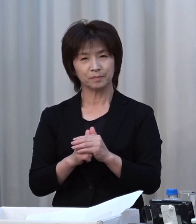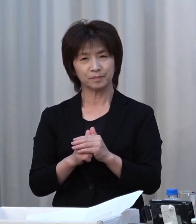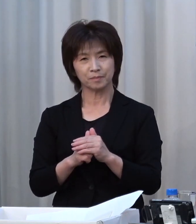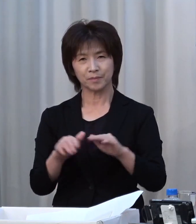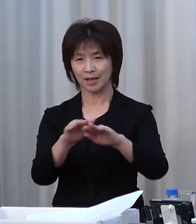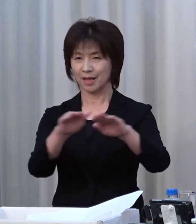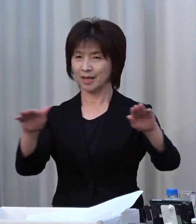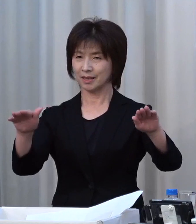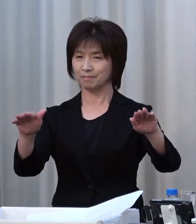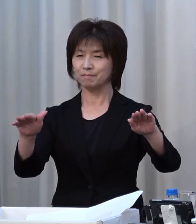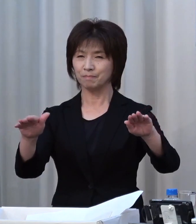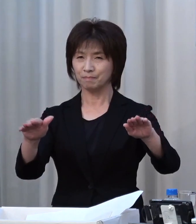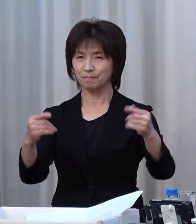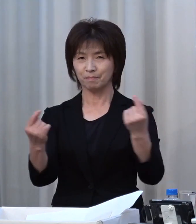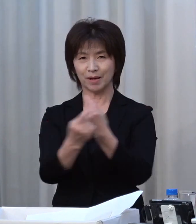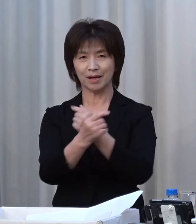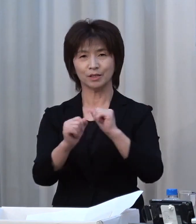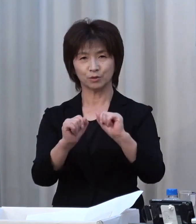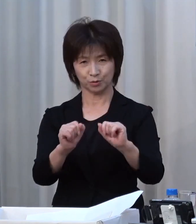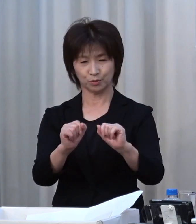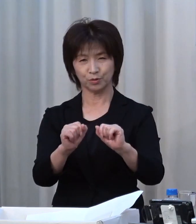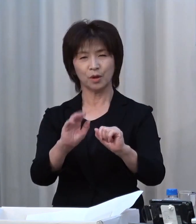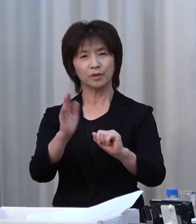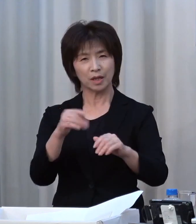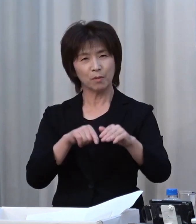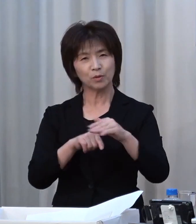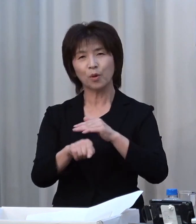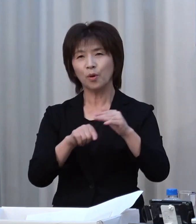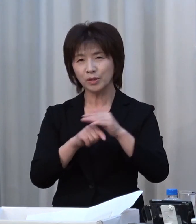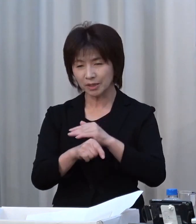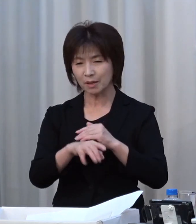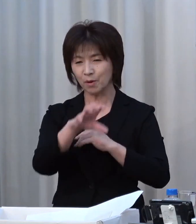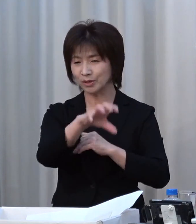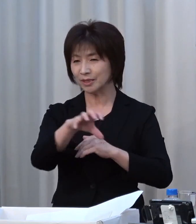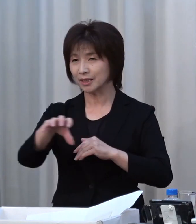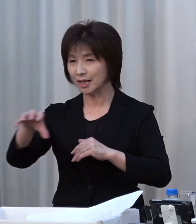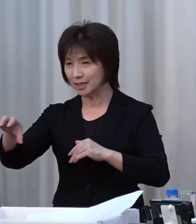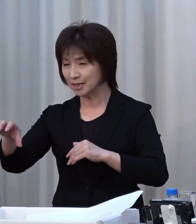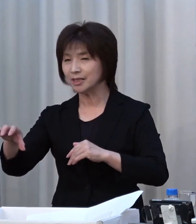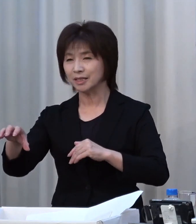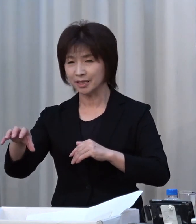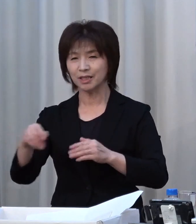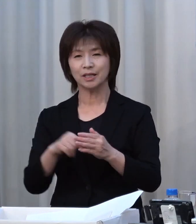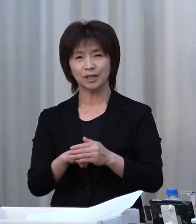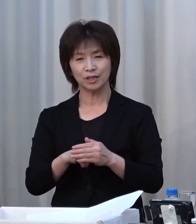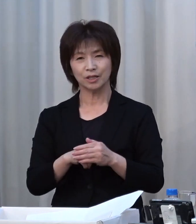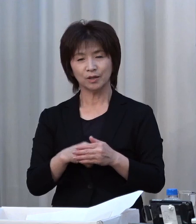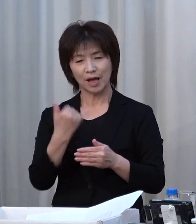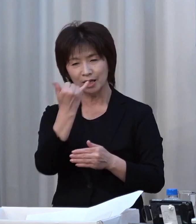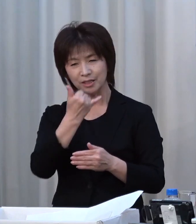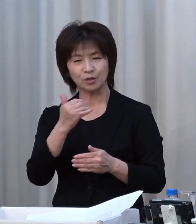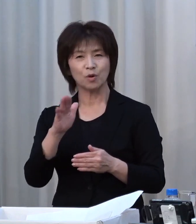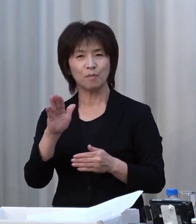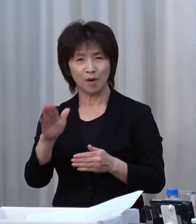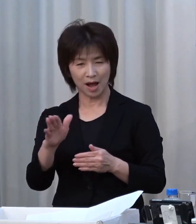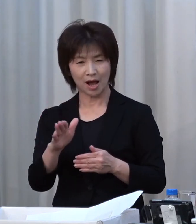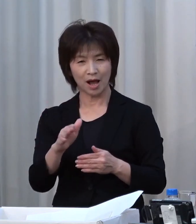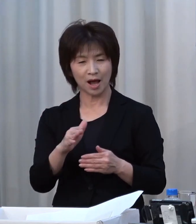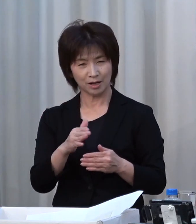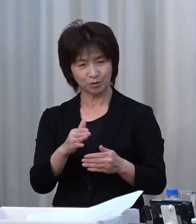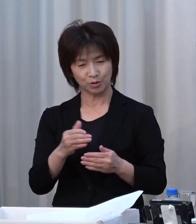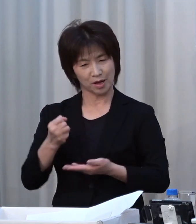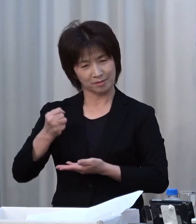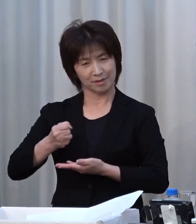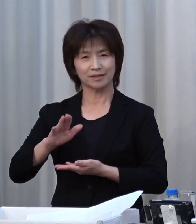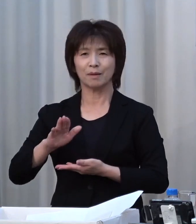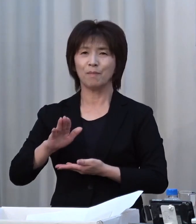平均化したい。言うならばどうしてもですね、自治体によってその、人口もあるだろうし、体力等もあるんで